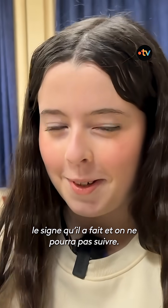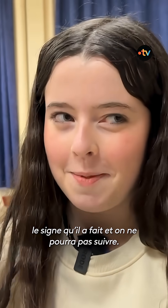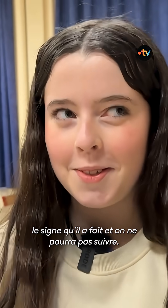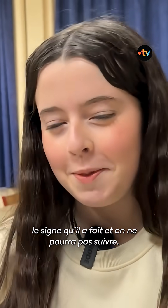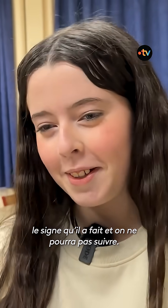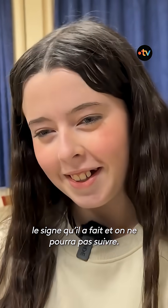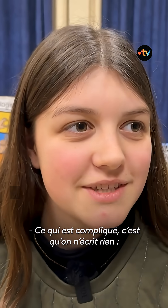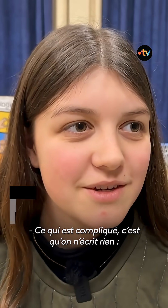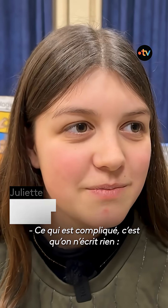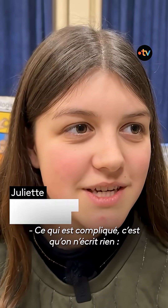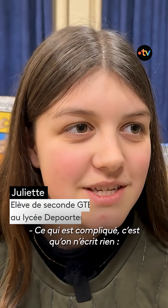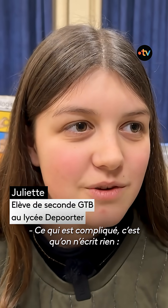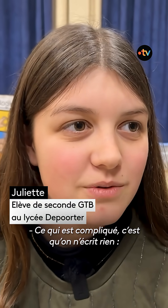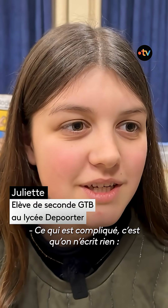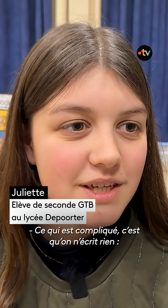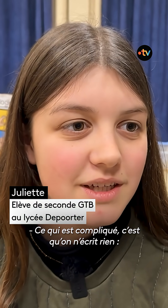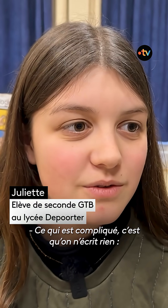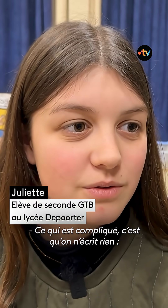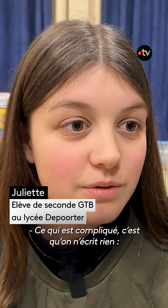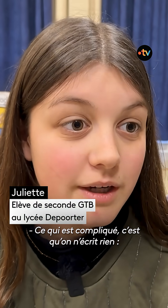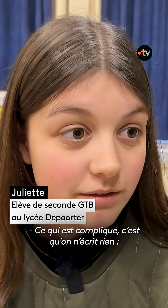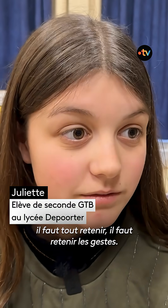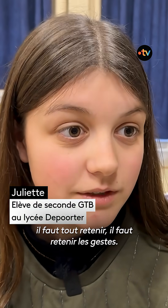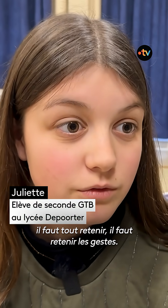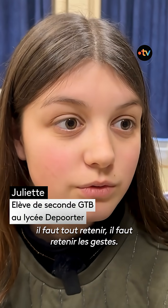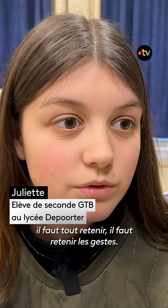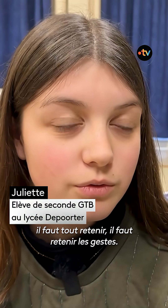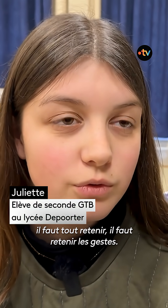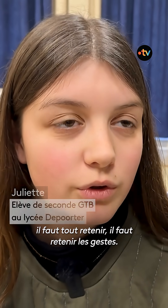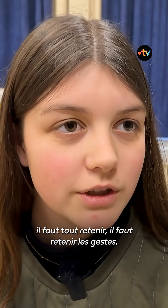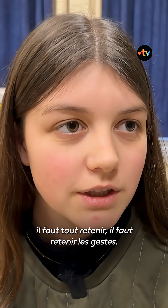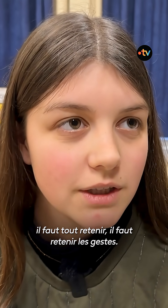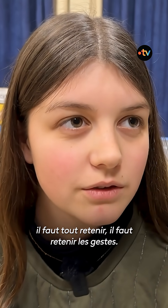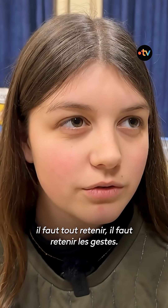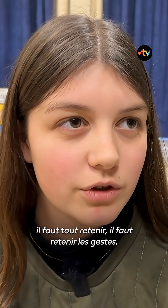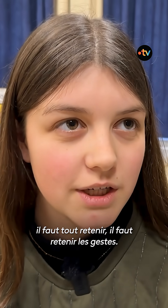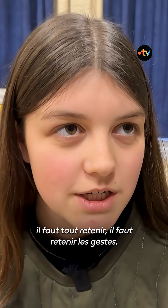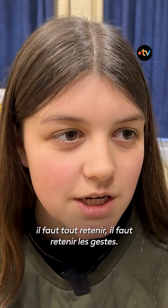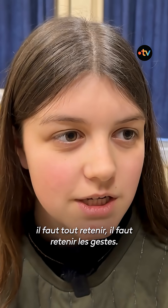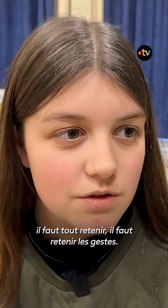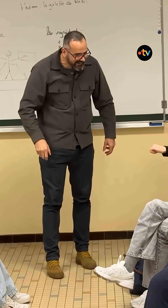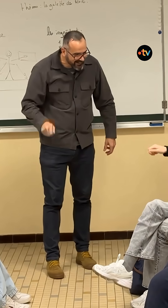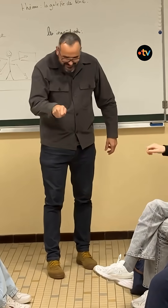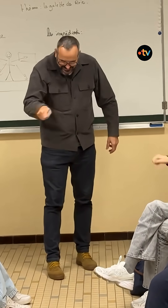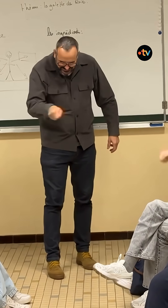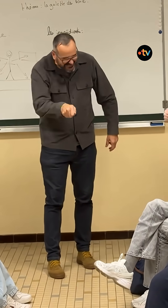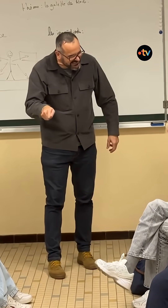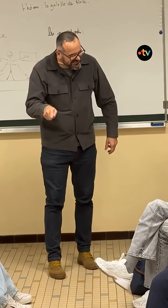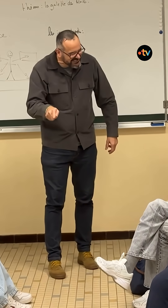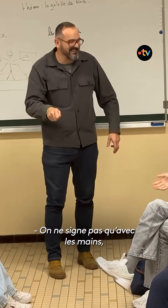pas suivre. Ce qui est compliqué, c'est qu'on n'écrit rien. C'est tout, faut tout retenir, il faut retenir les gestes. On ne signe